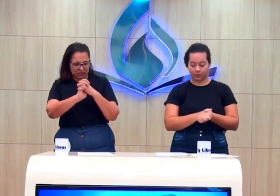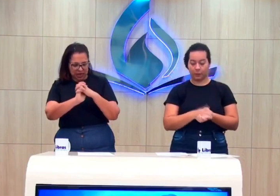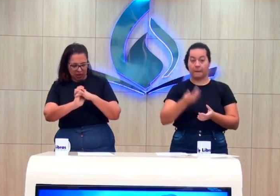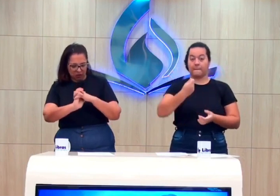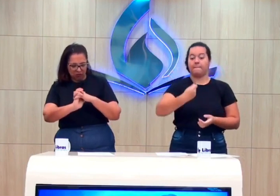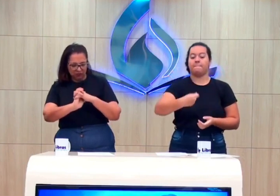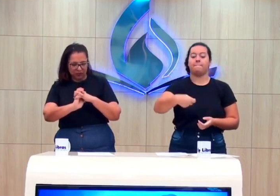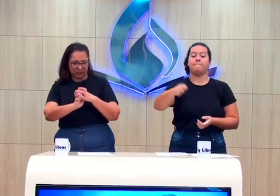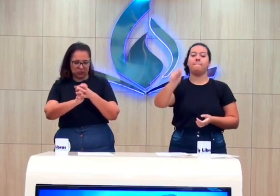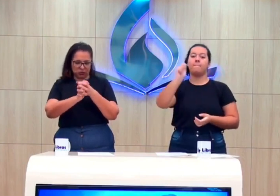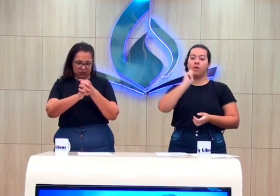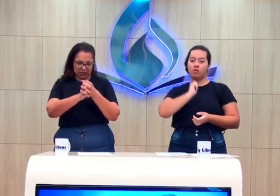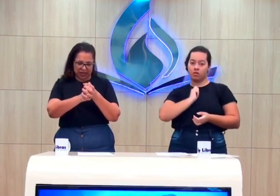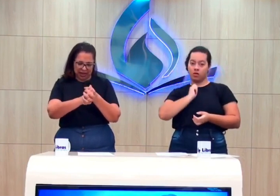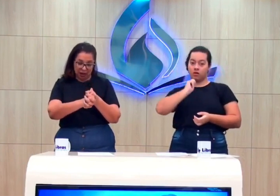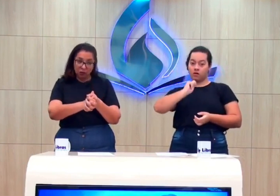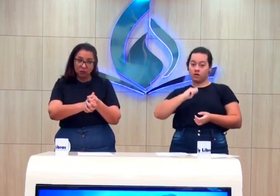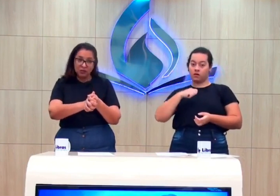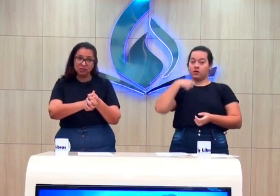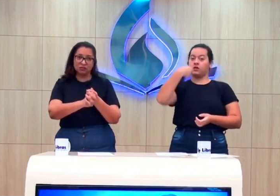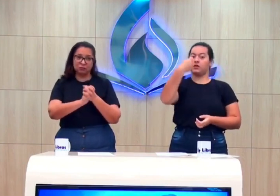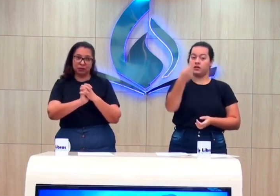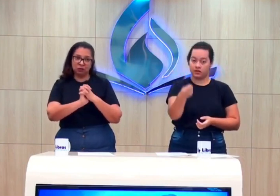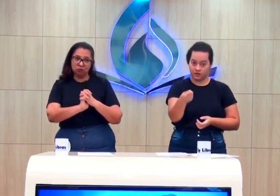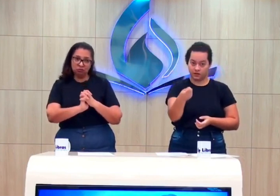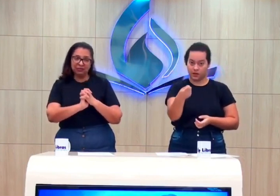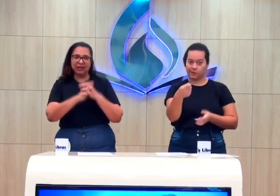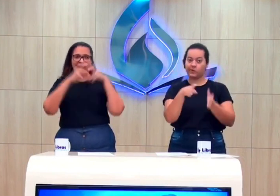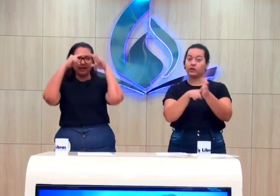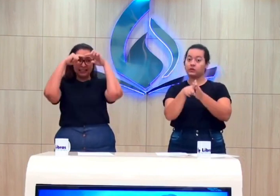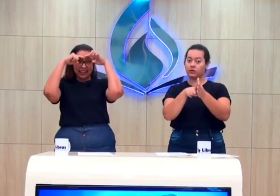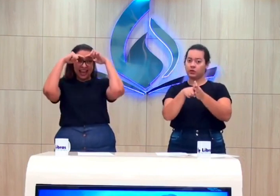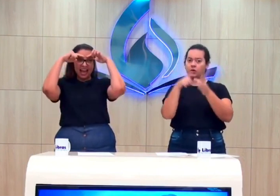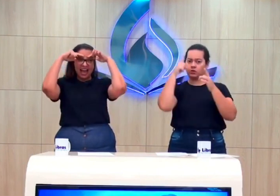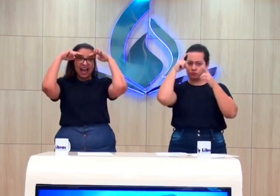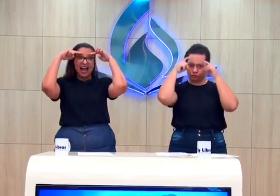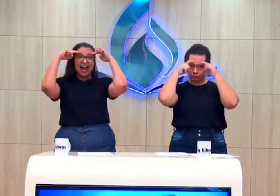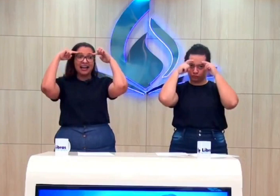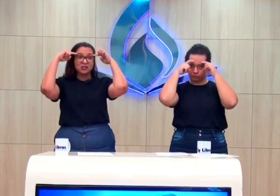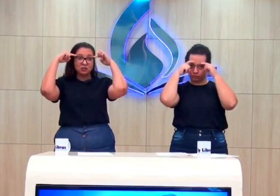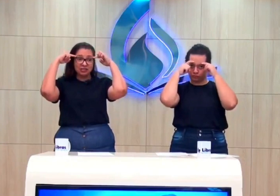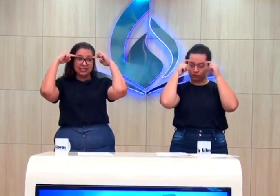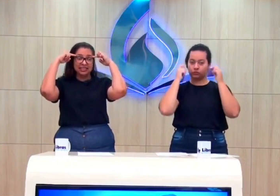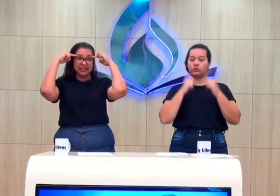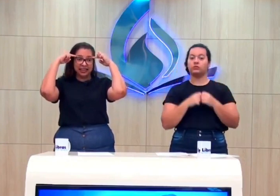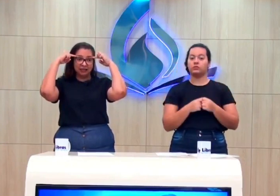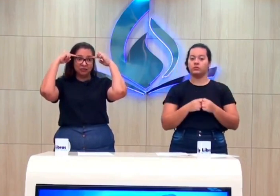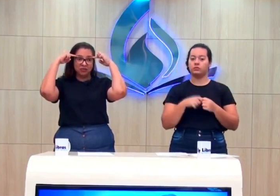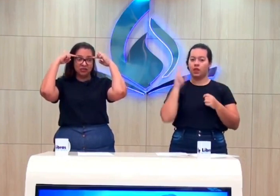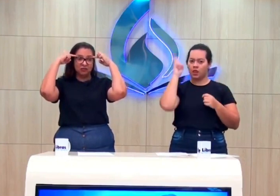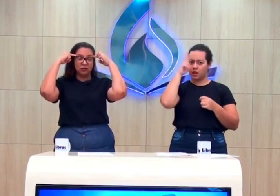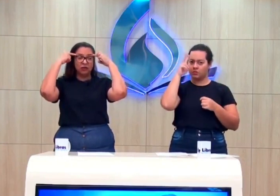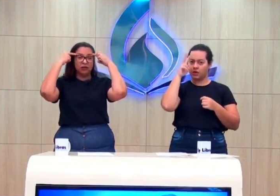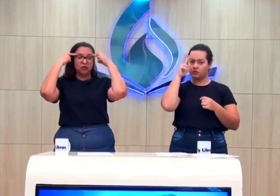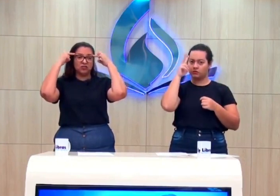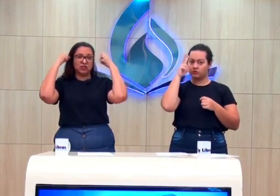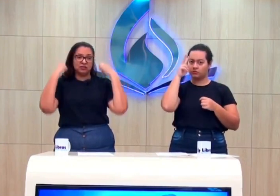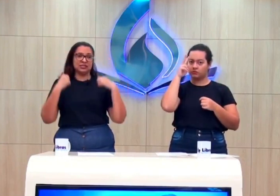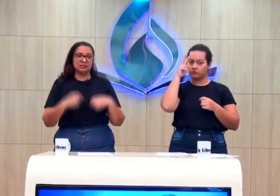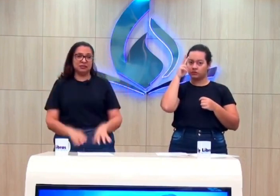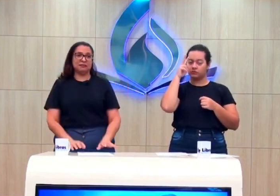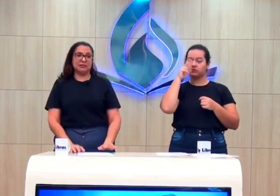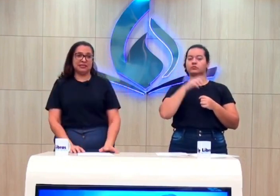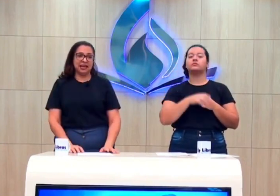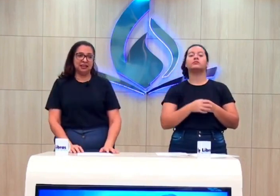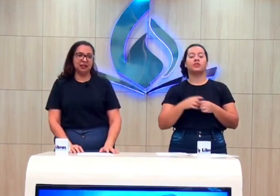Meu sinal, seu sinal. E se for pergunta, arquear a sobrancelha. Lembram-se que nós